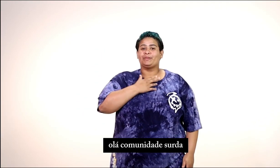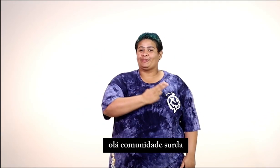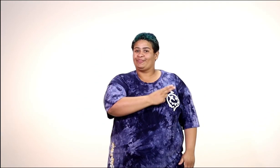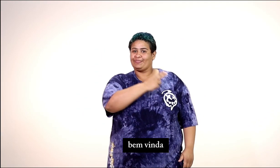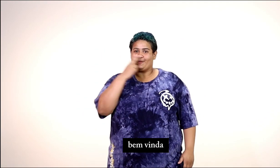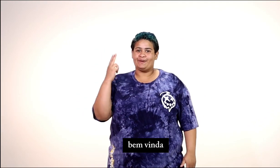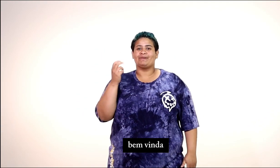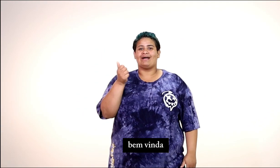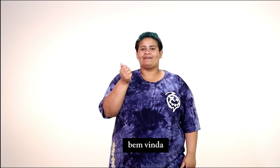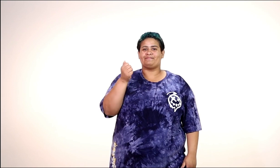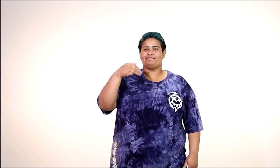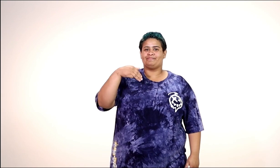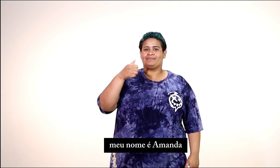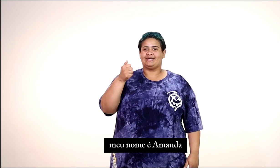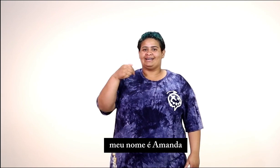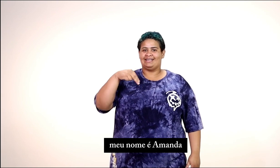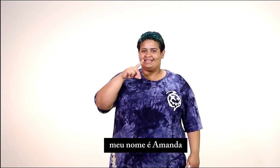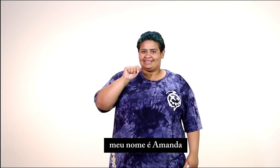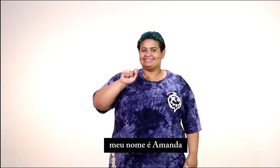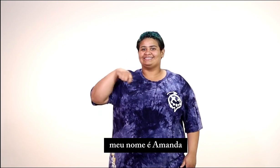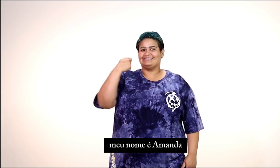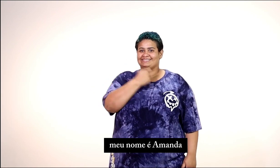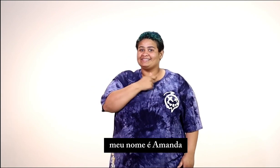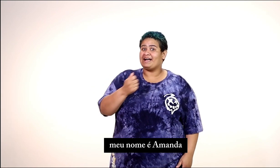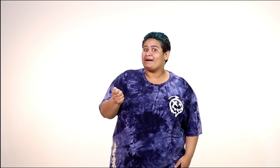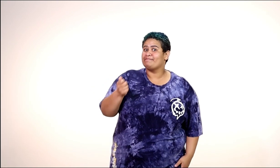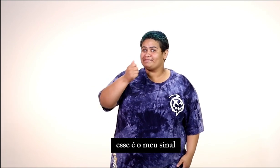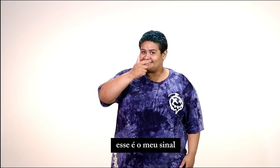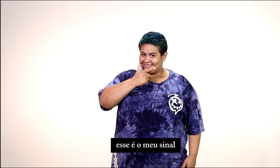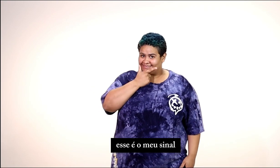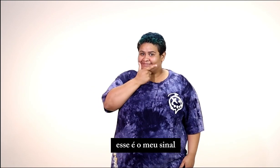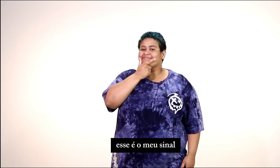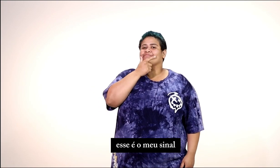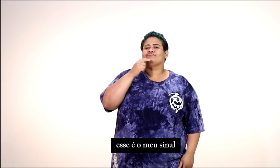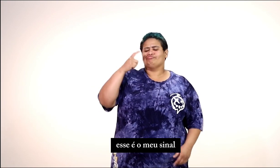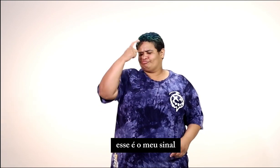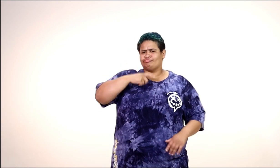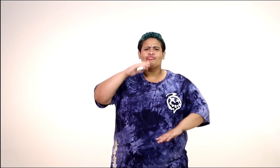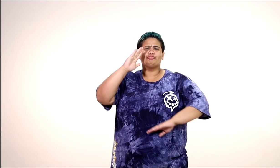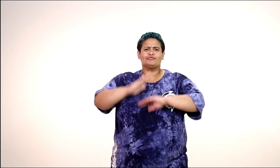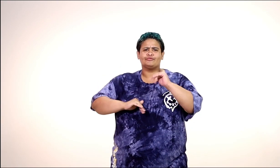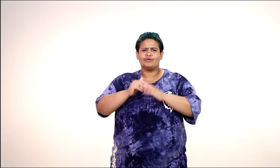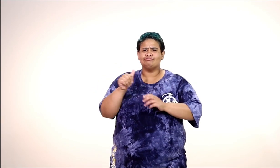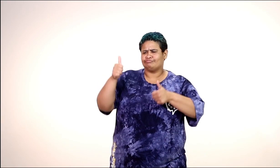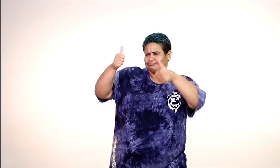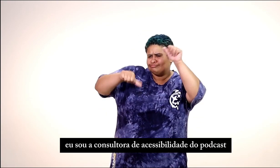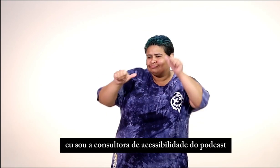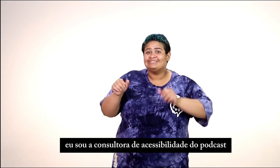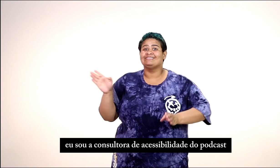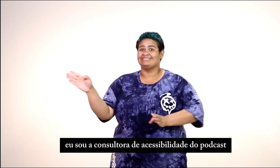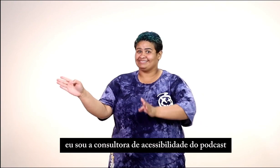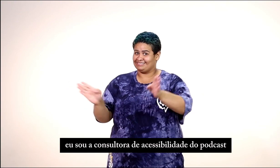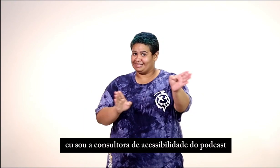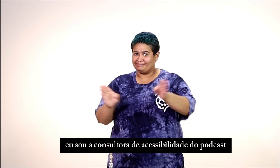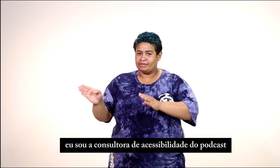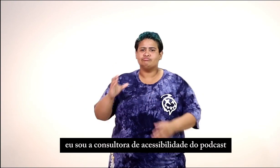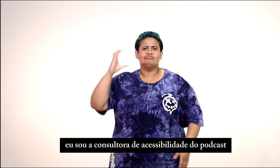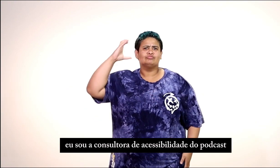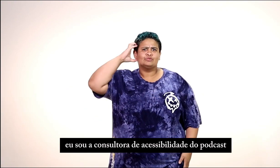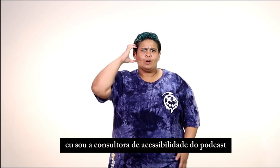surda, bem-vinda. Meu nome é Amanda, esse é o meu sinal. Eu sou a consultora de acessibilidade